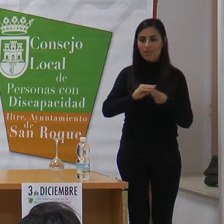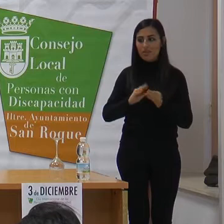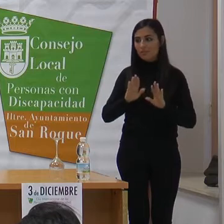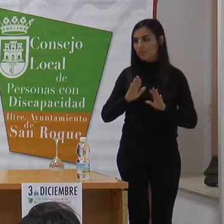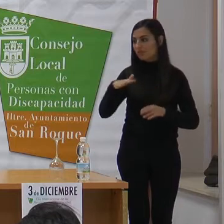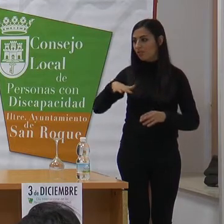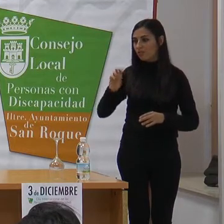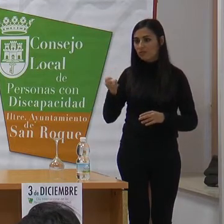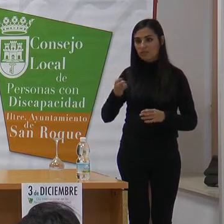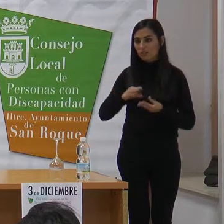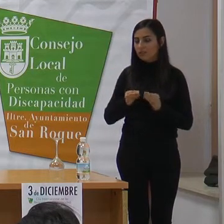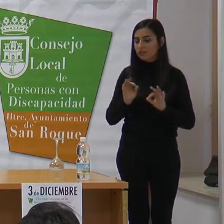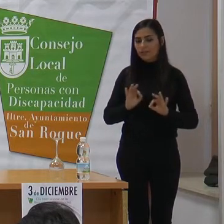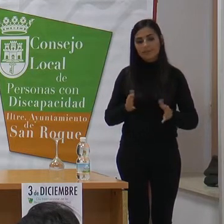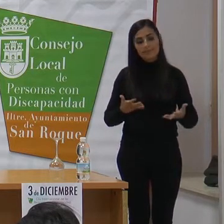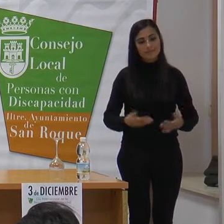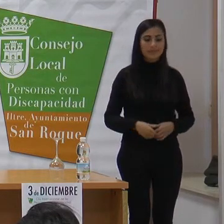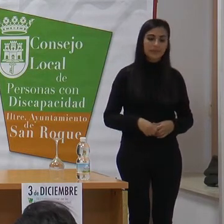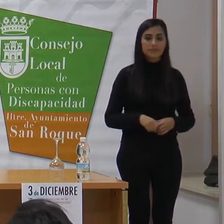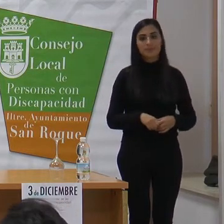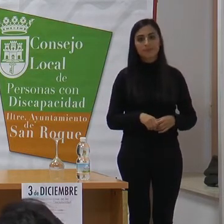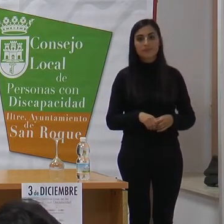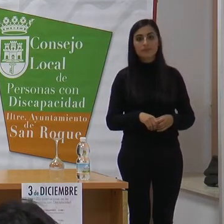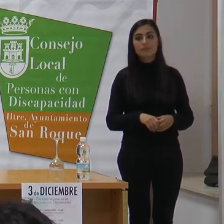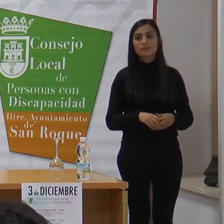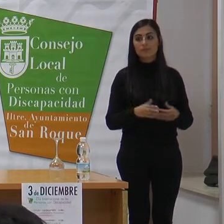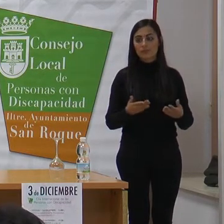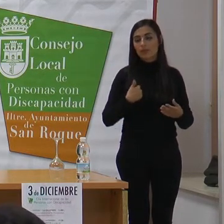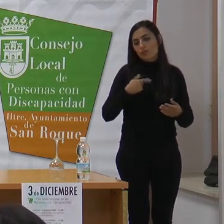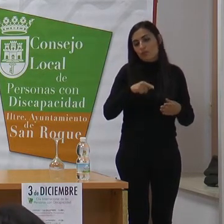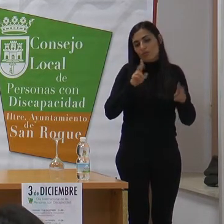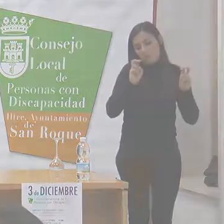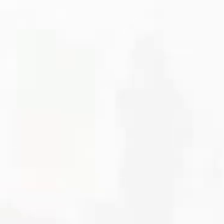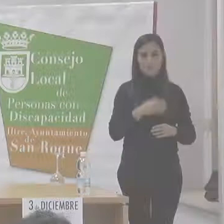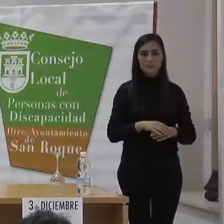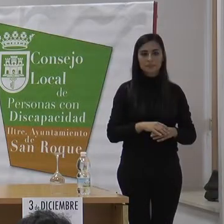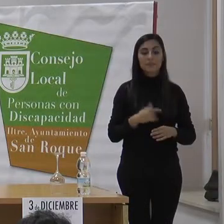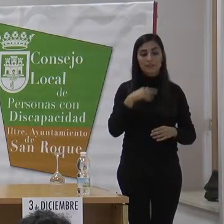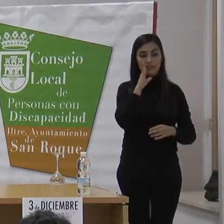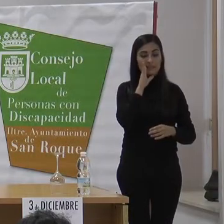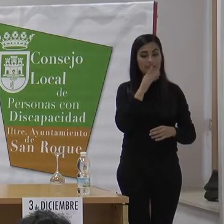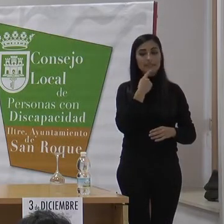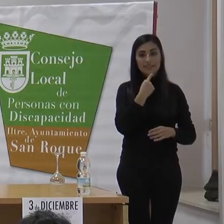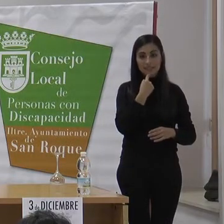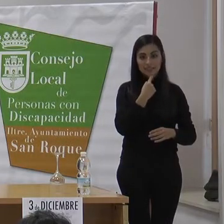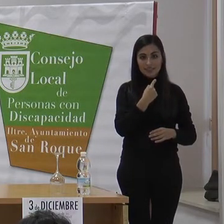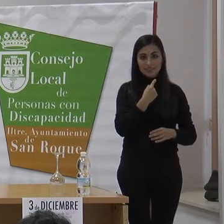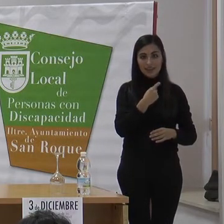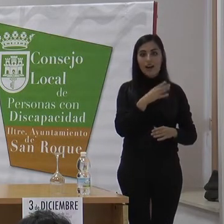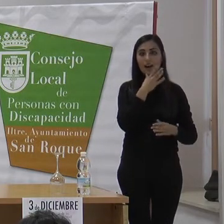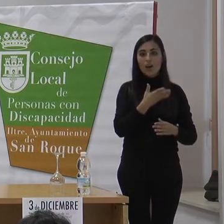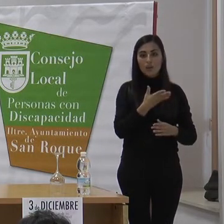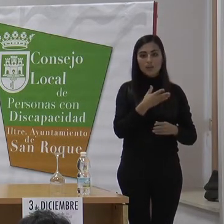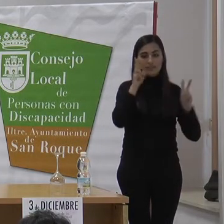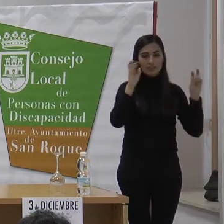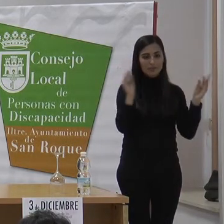lo público hay que luchar por la accesibilidad y por los apoyos. Que hay algo común, como es